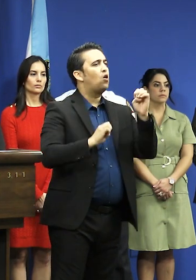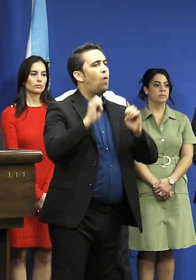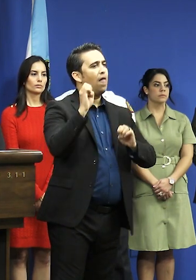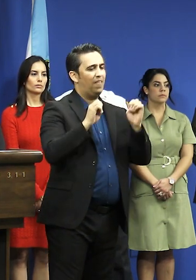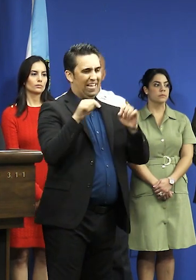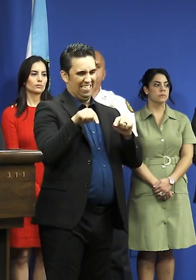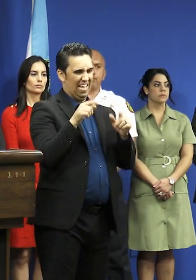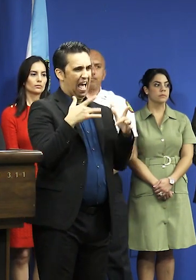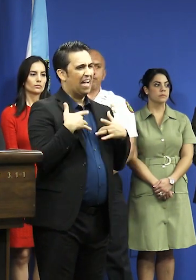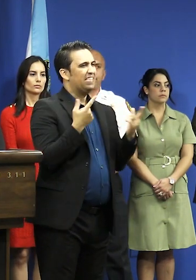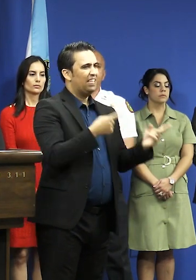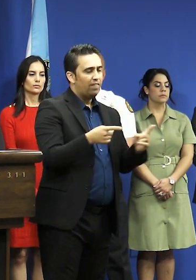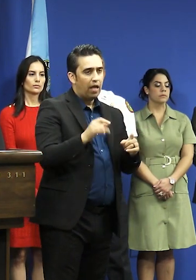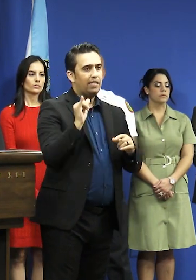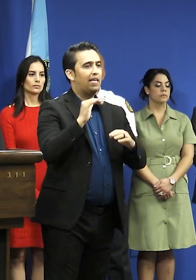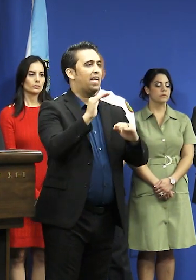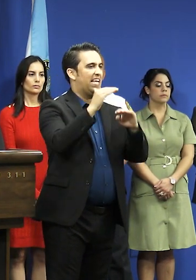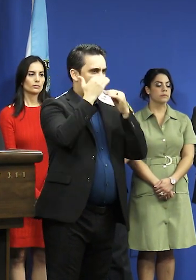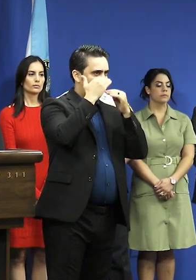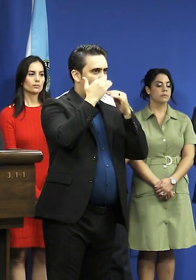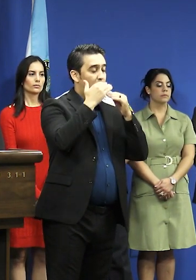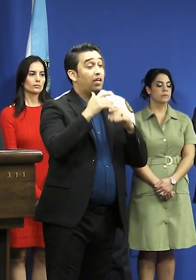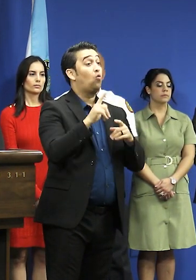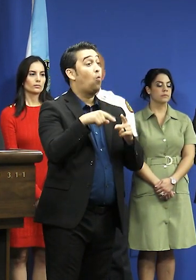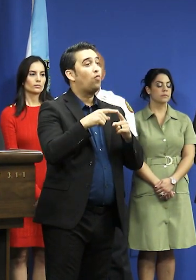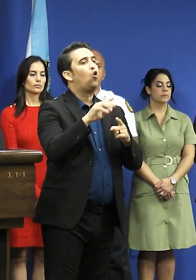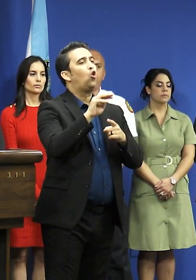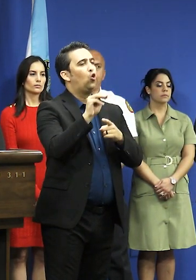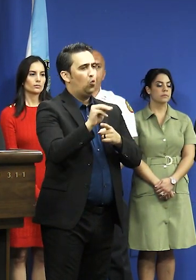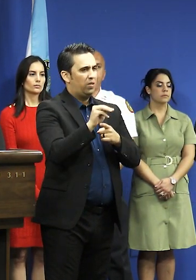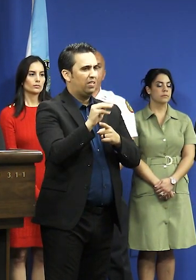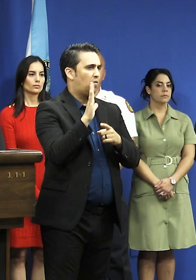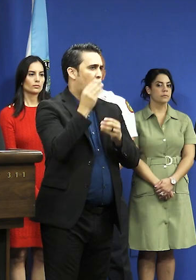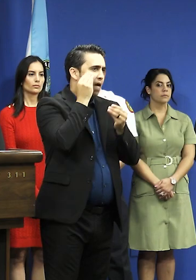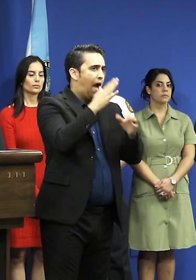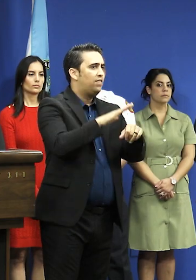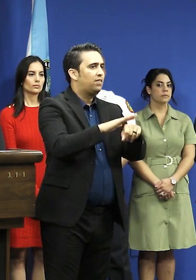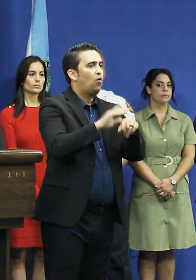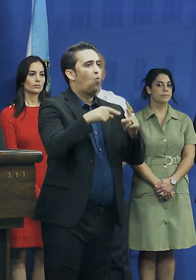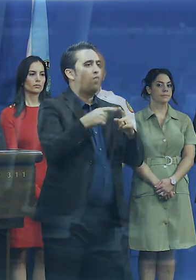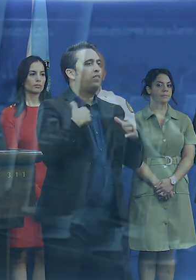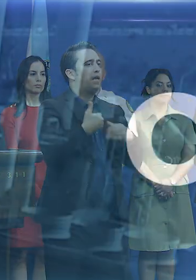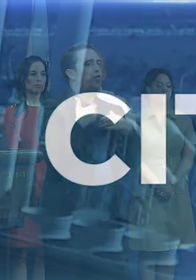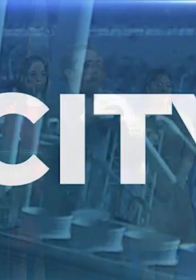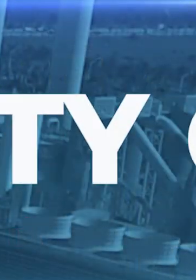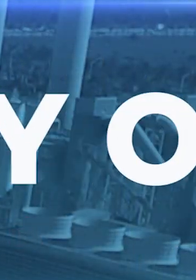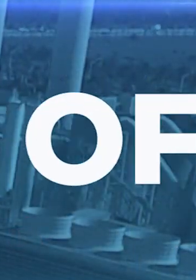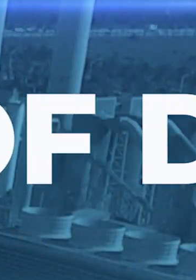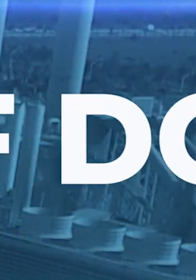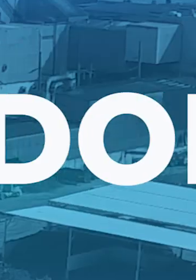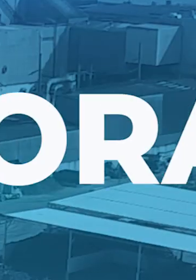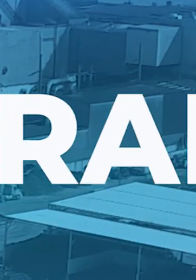esas actividades y las restricciones el lunes y avisamos tan pronto tenemos una decisión. Muchas gracias.